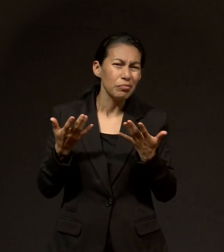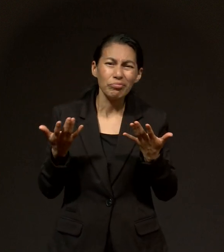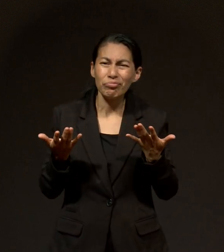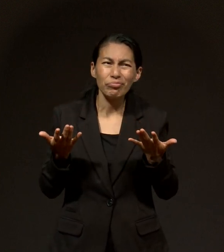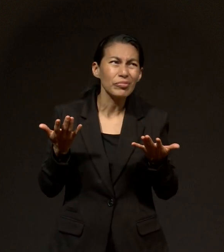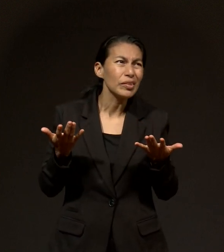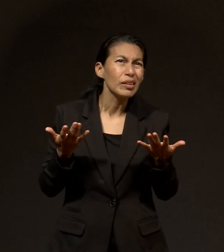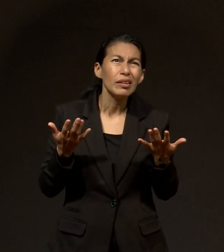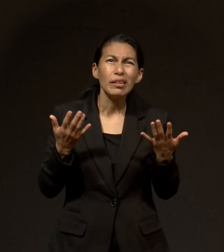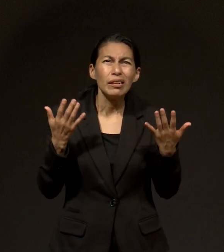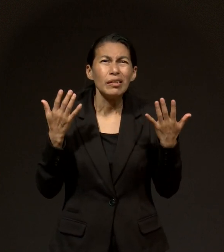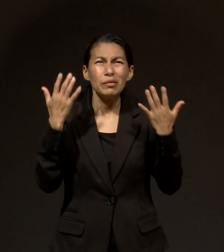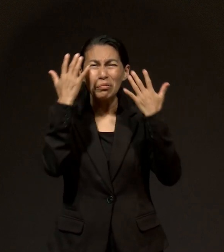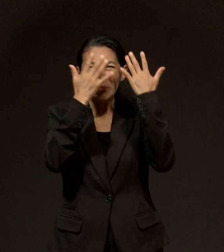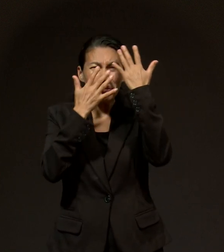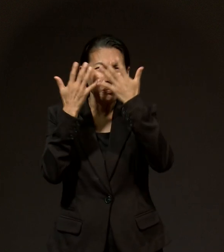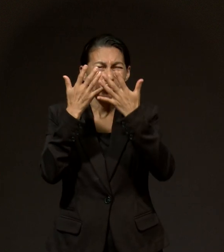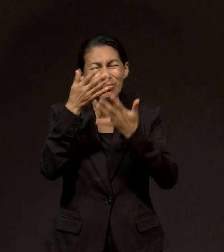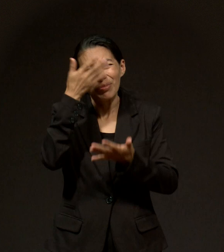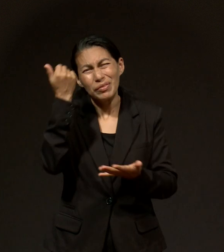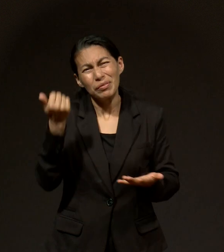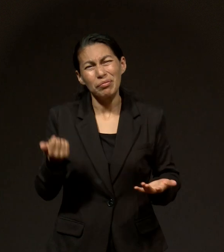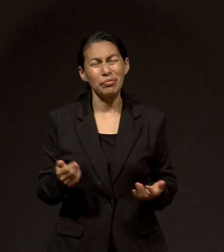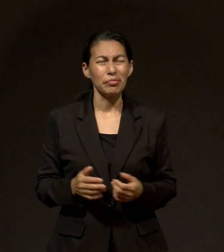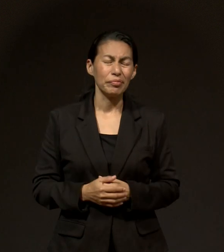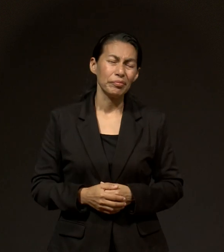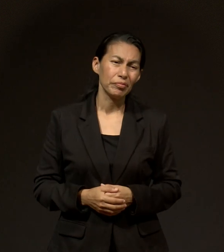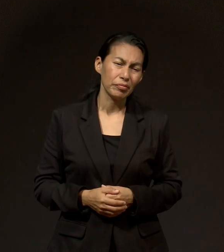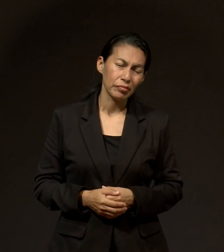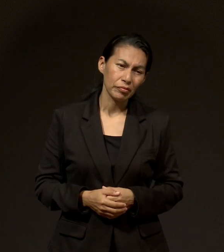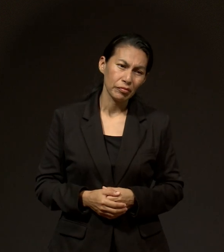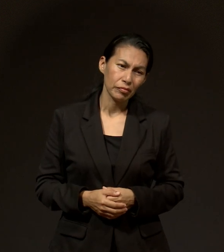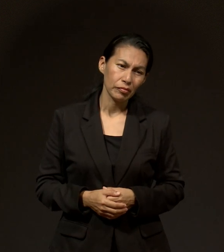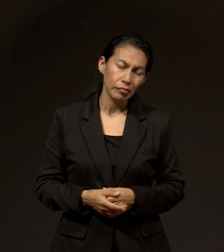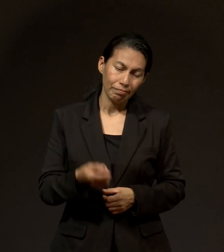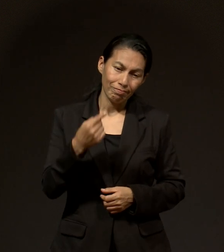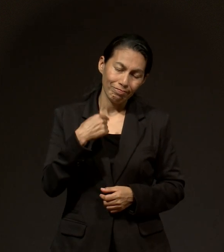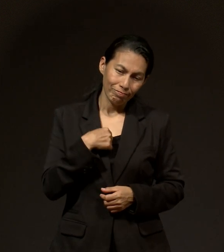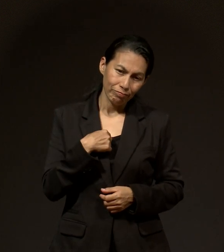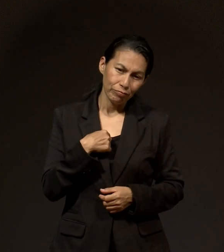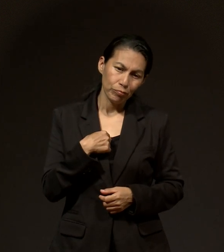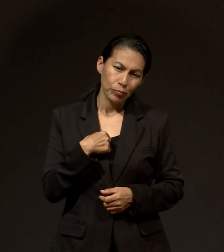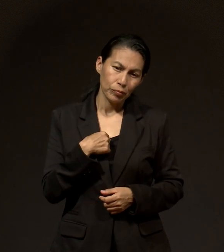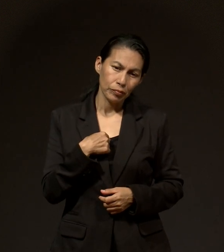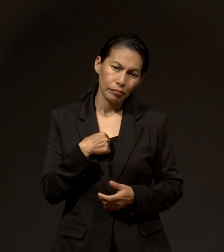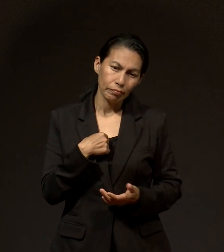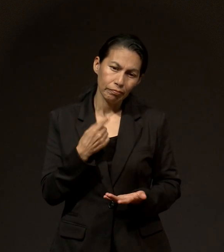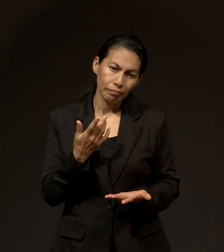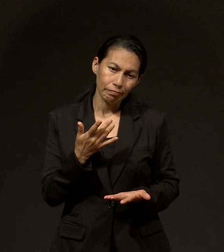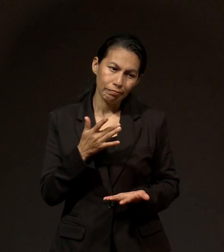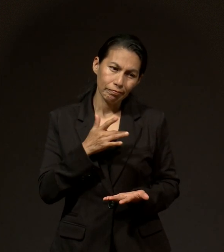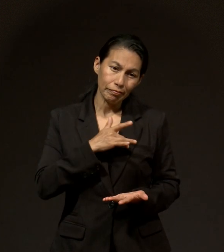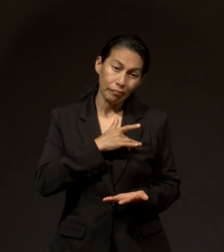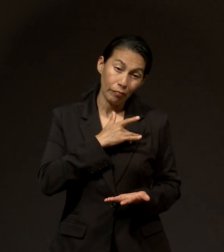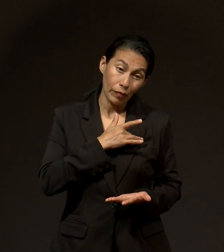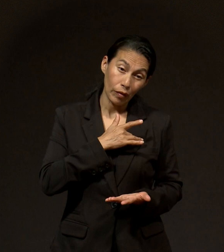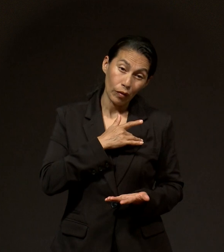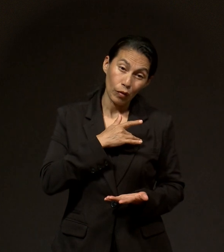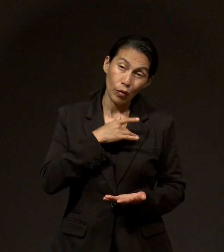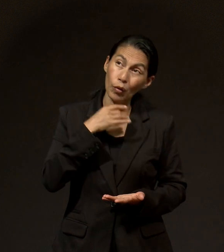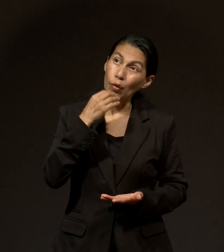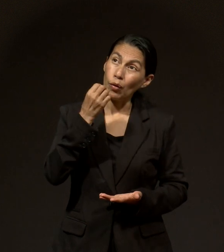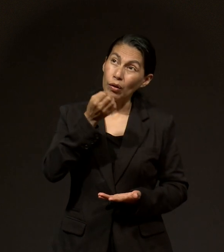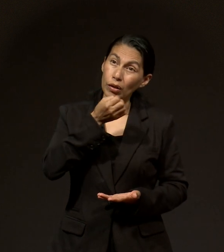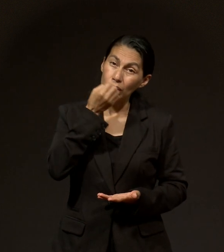no sabía qué hacer. Y yo, en lo personal, siento que